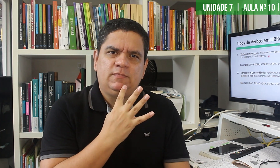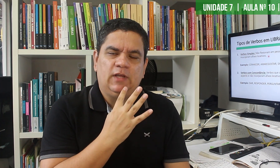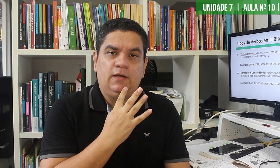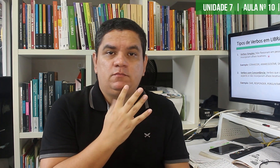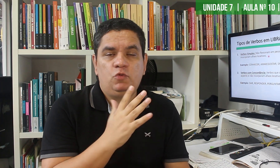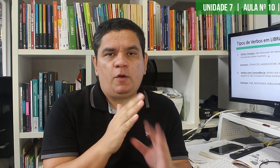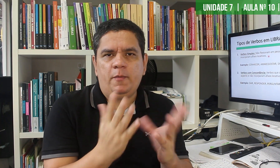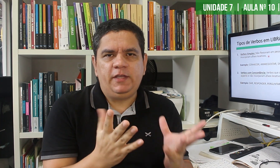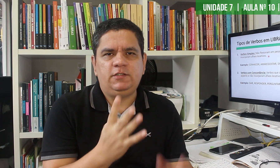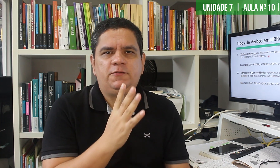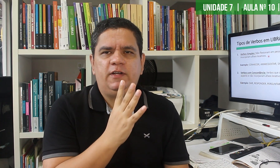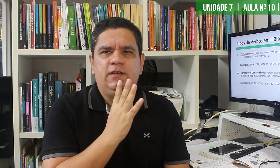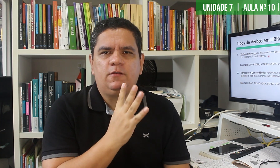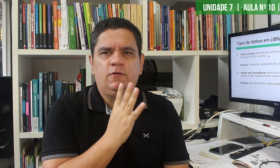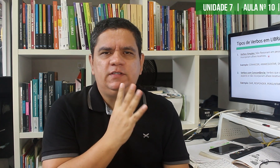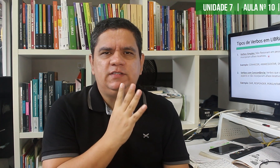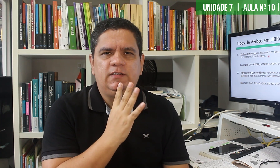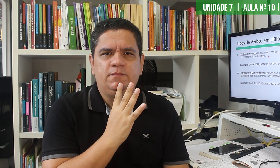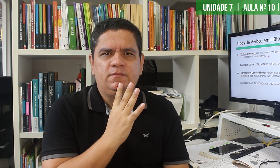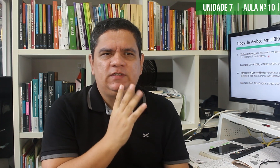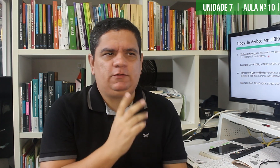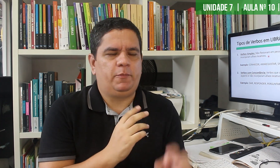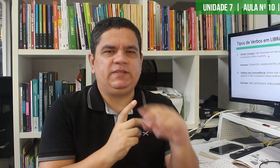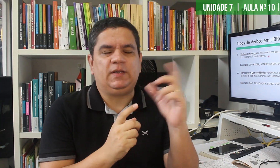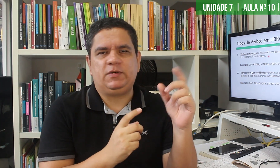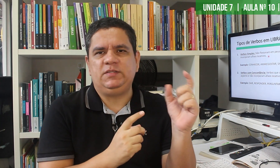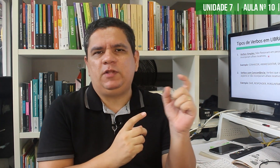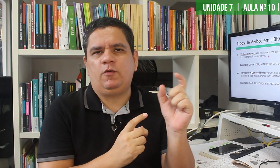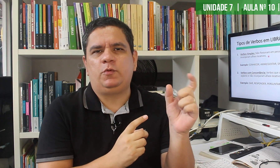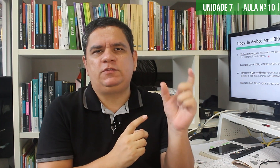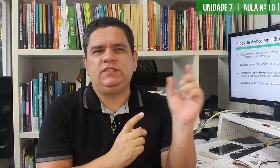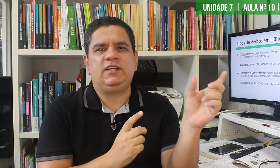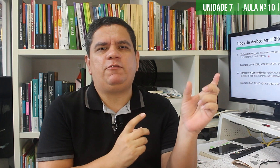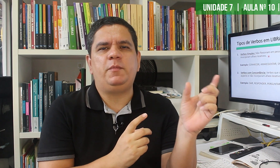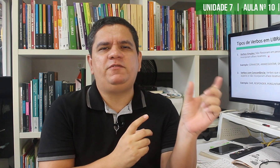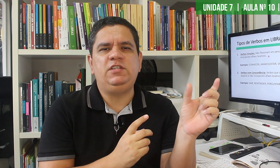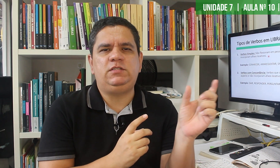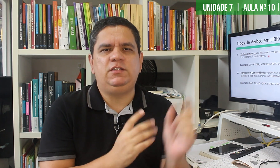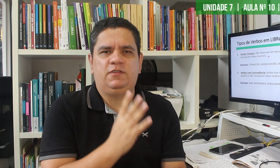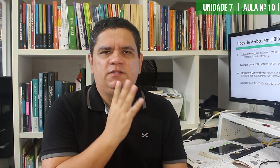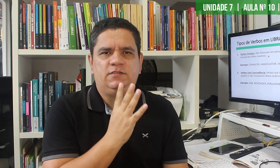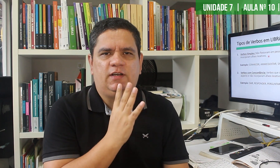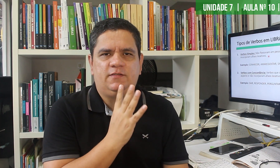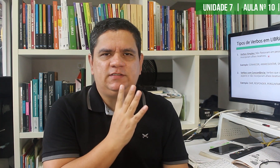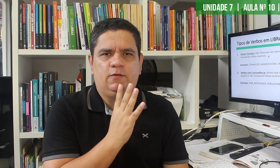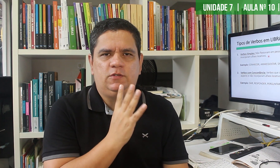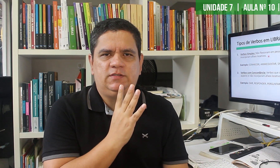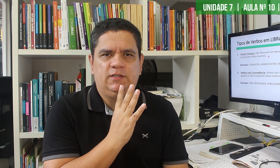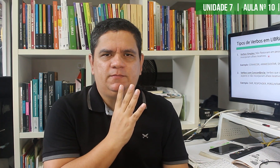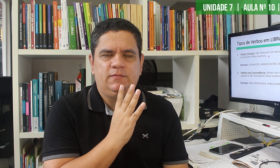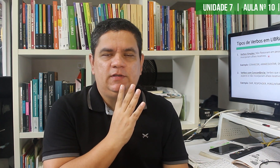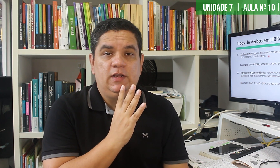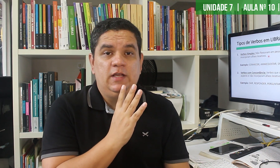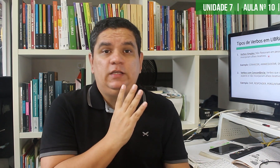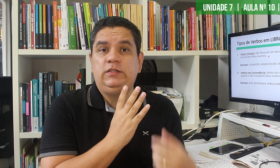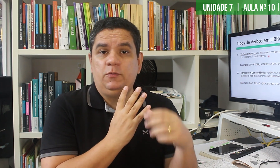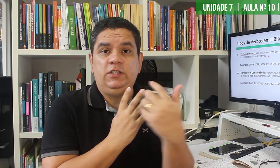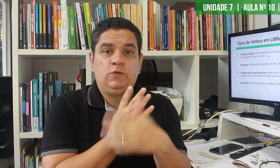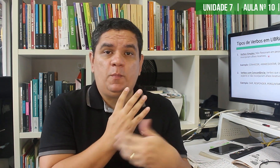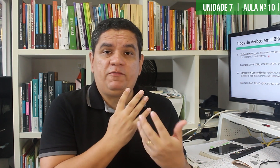tá? Normalmente a gente faria conhecer. Vamos pensar, por exemplo, na língua portuguesa na forma infinitiva, tá? Vai ser conhecer. Então isso é uma